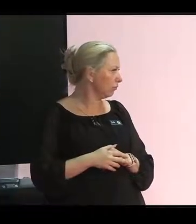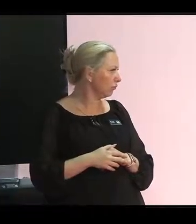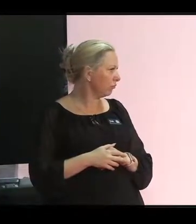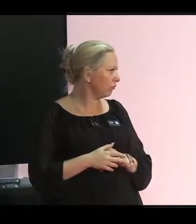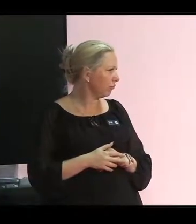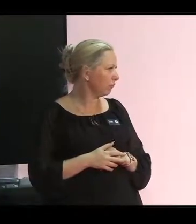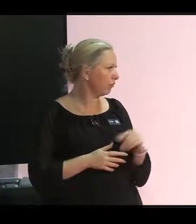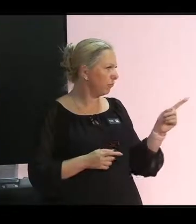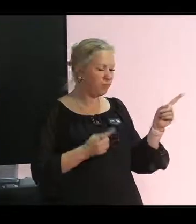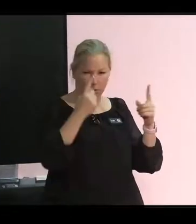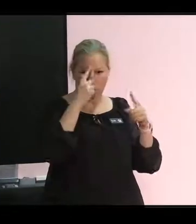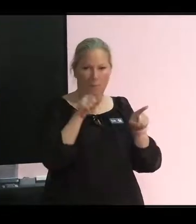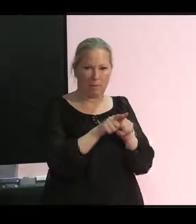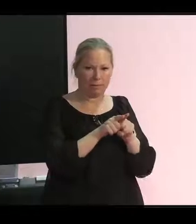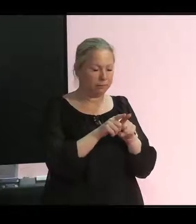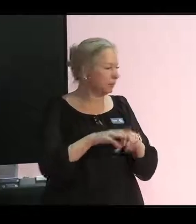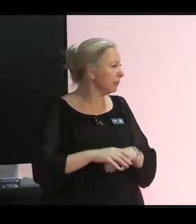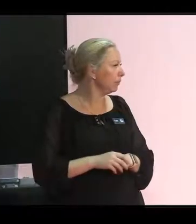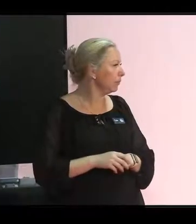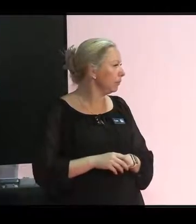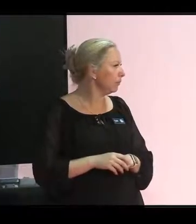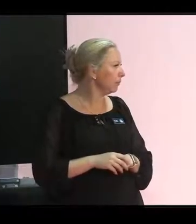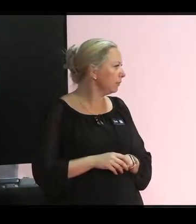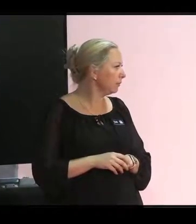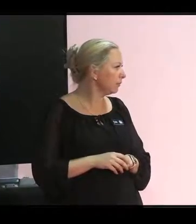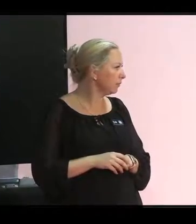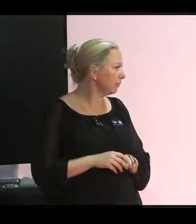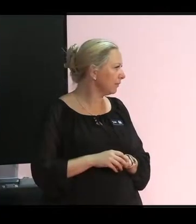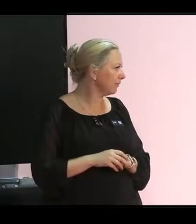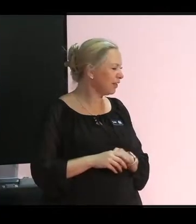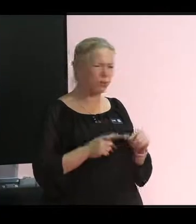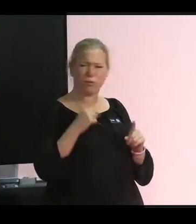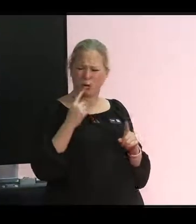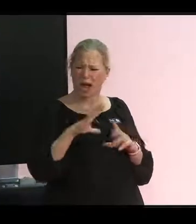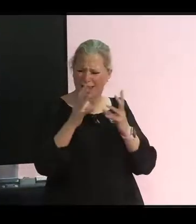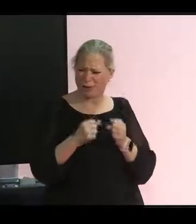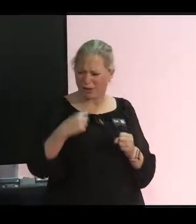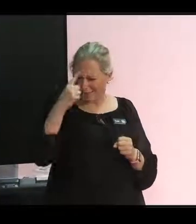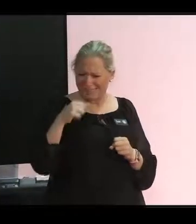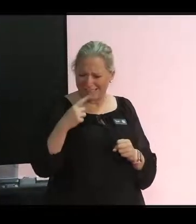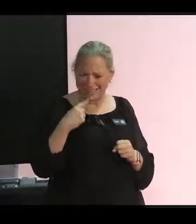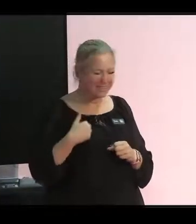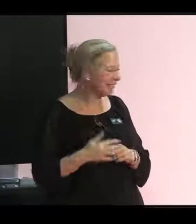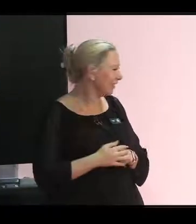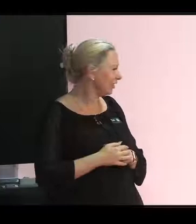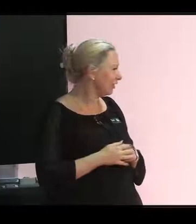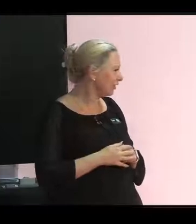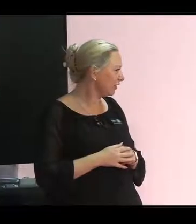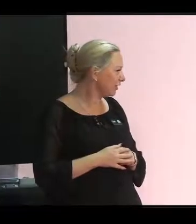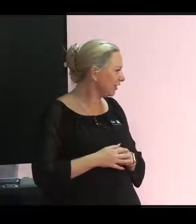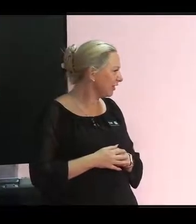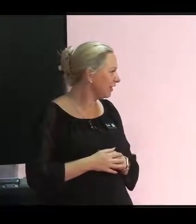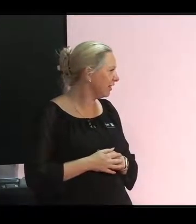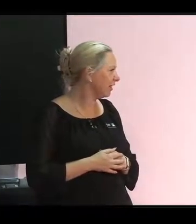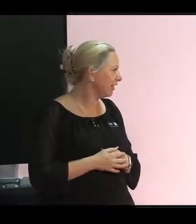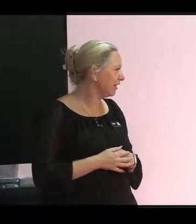Jag håller med. Ja, du sa verkligen allt jag tänkte säga. Ja, men det är väl en gemensam upplevelse